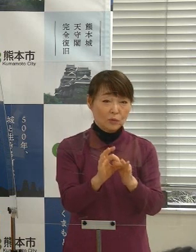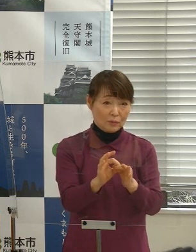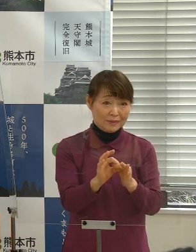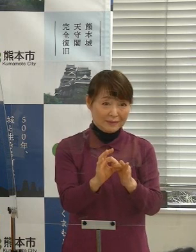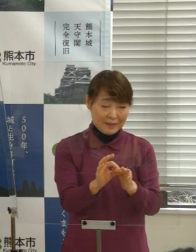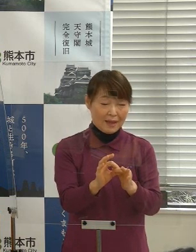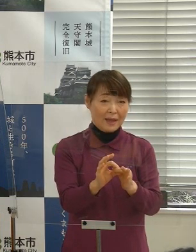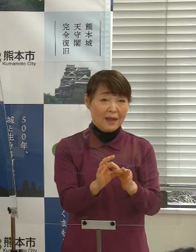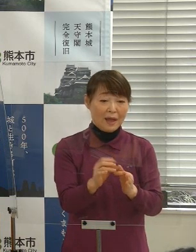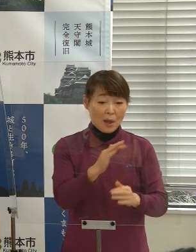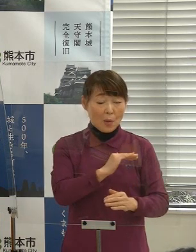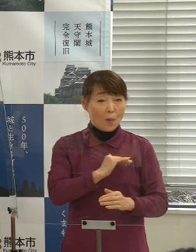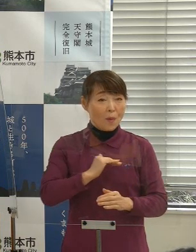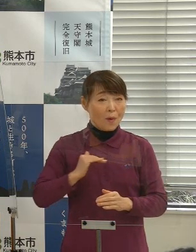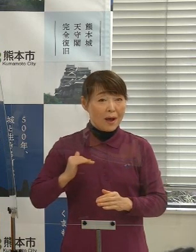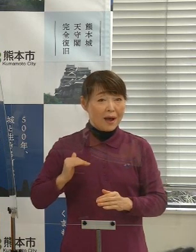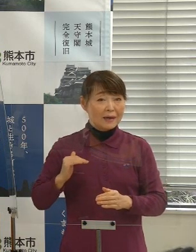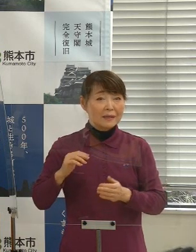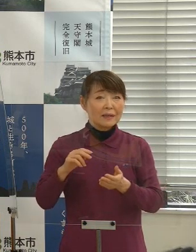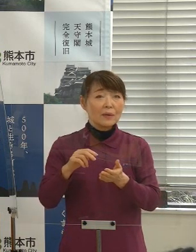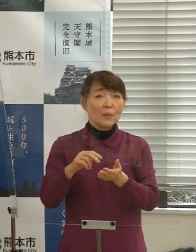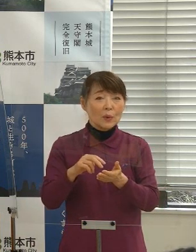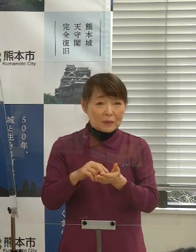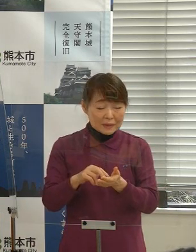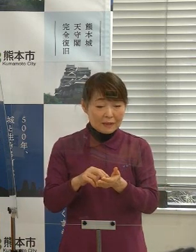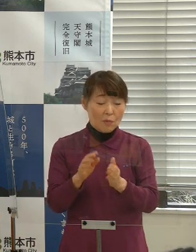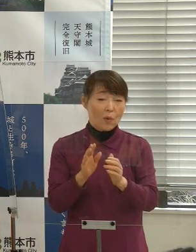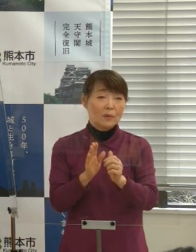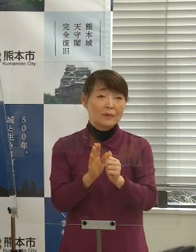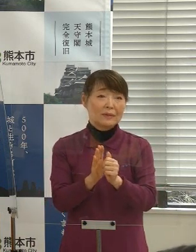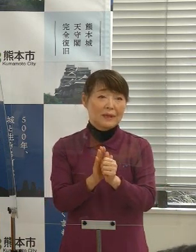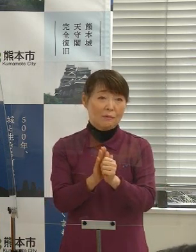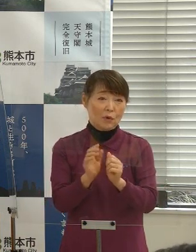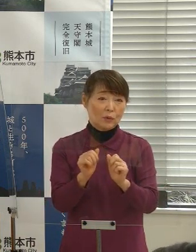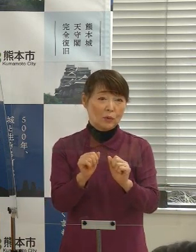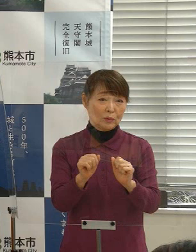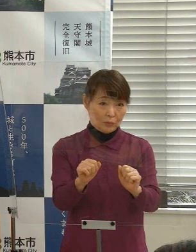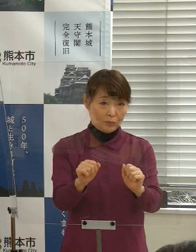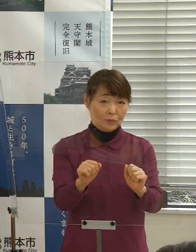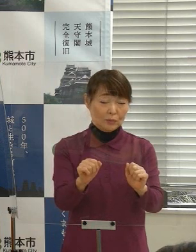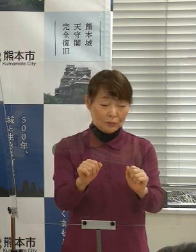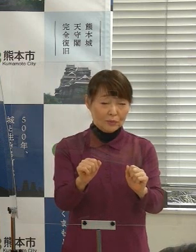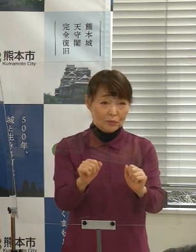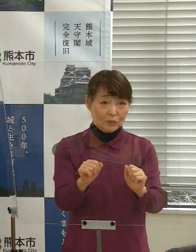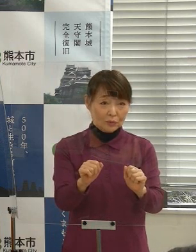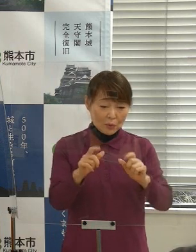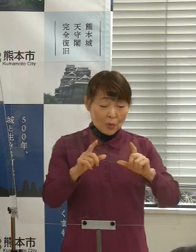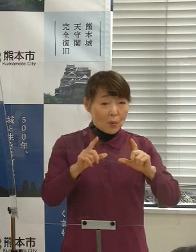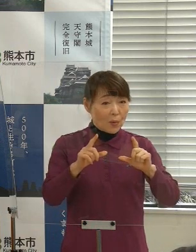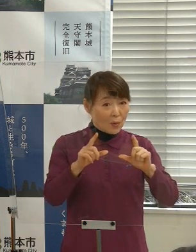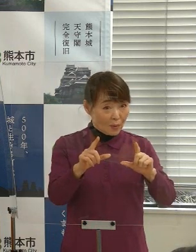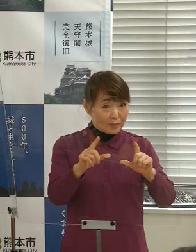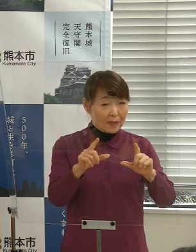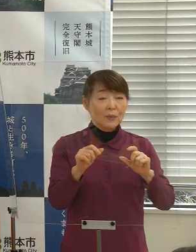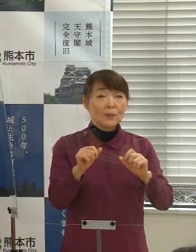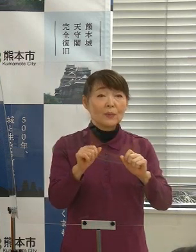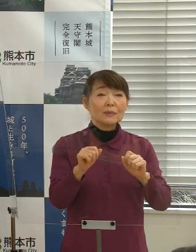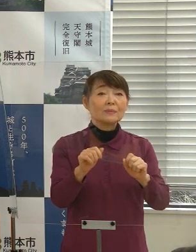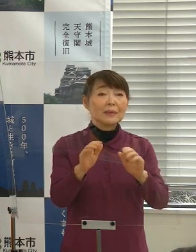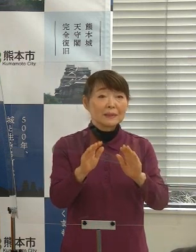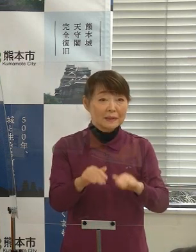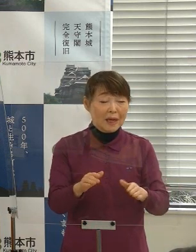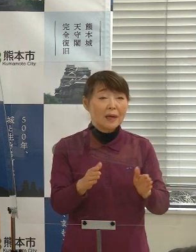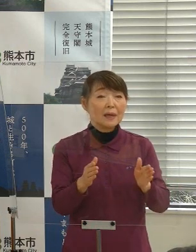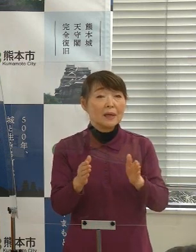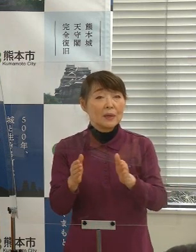まあ、我々としても寄り添った対応をしていくのでということで、お答えをさせていただいています。 それから質